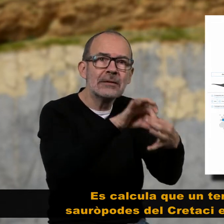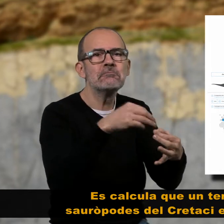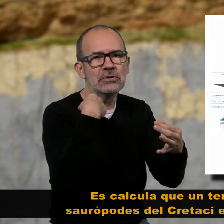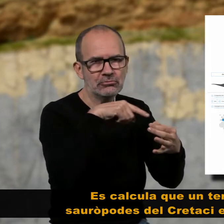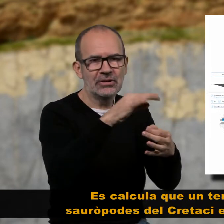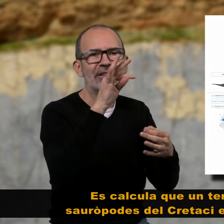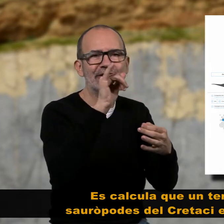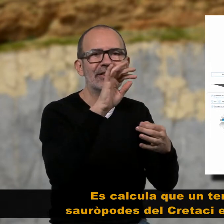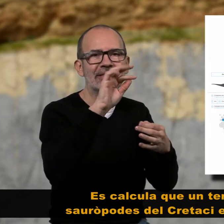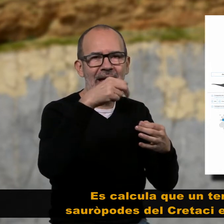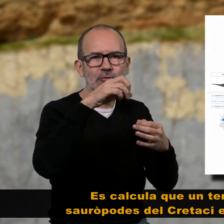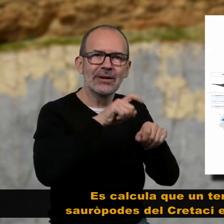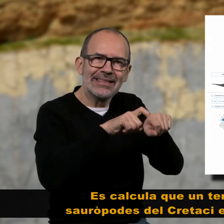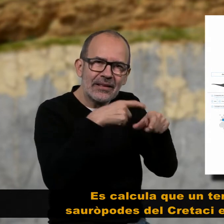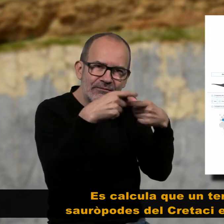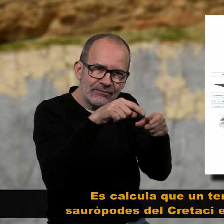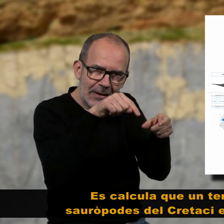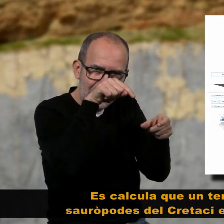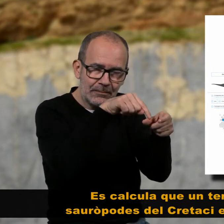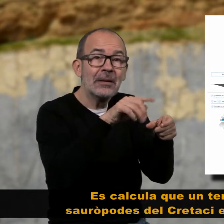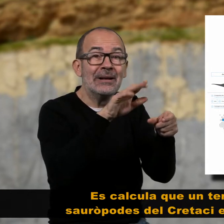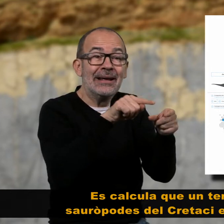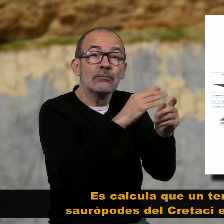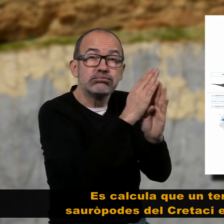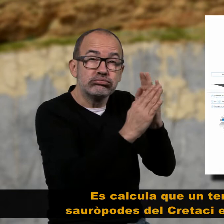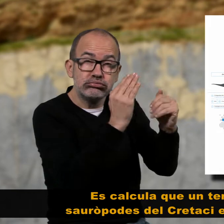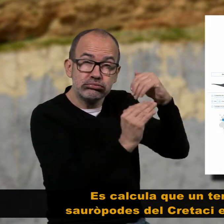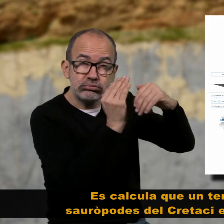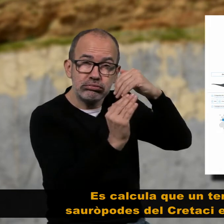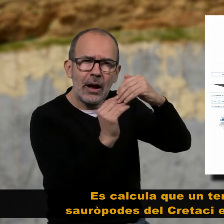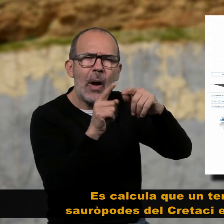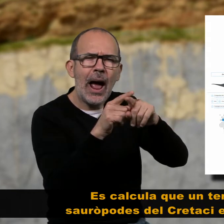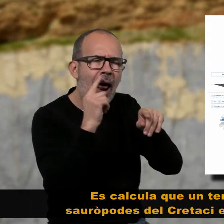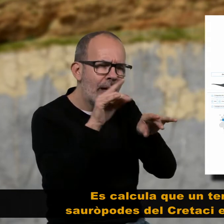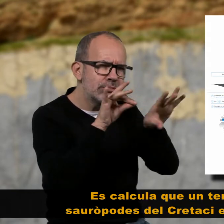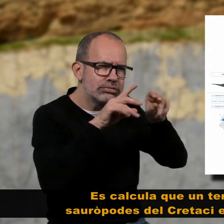Es calcula que un terç del total de sauròpodes al Cretaci eren titanosaures,